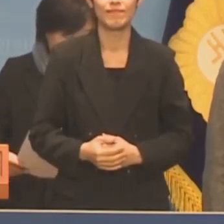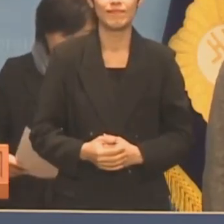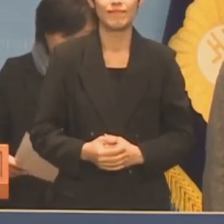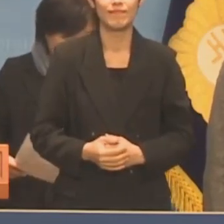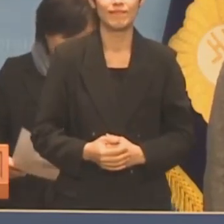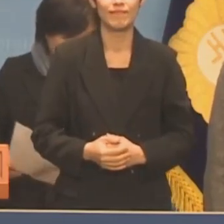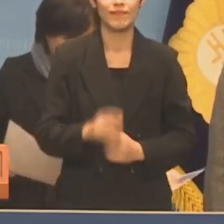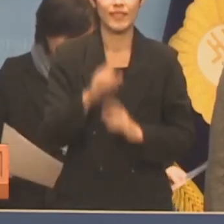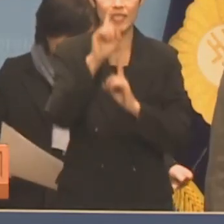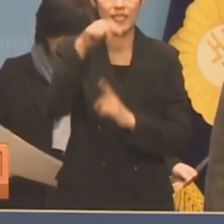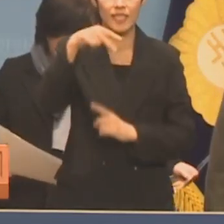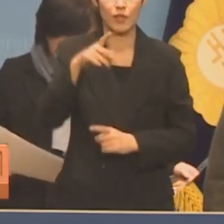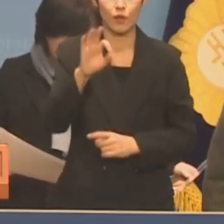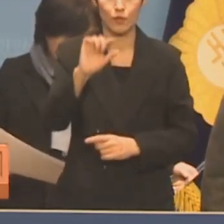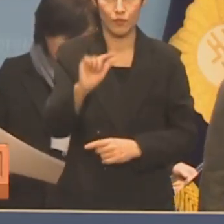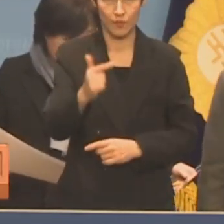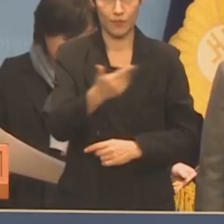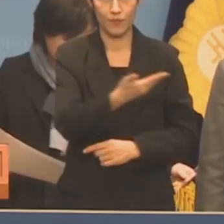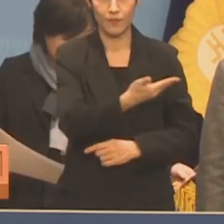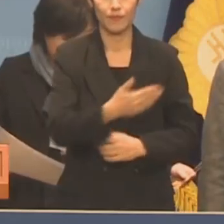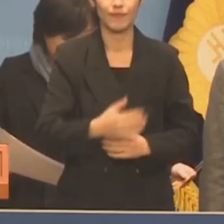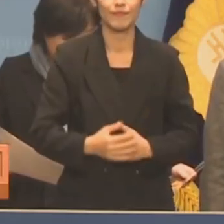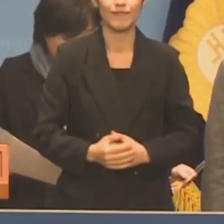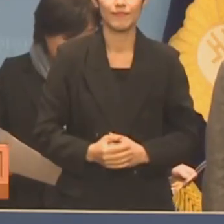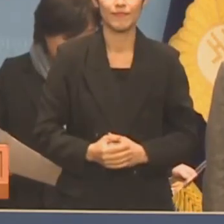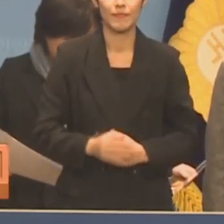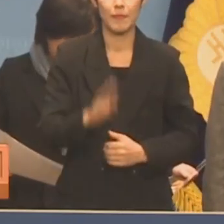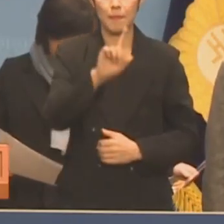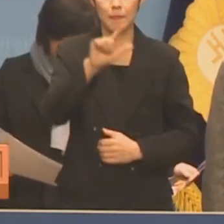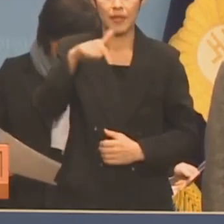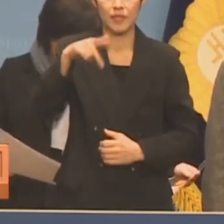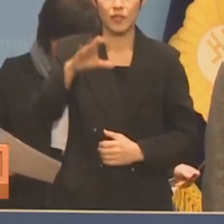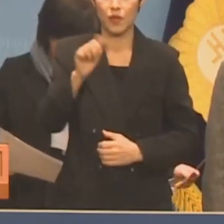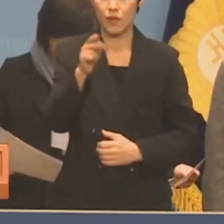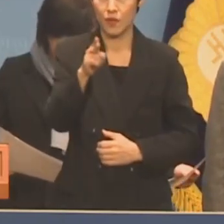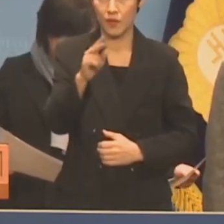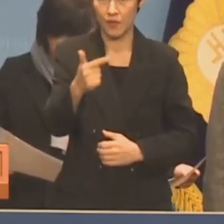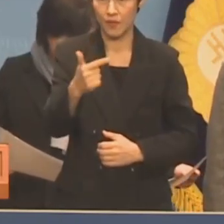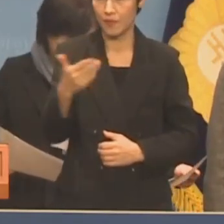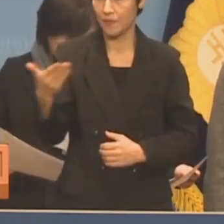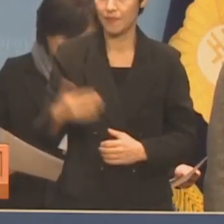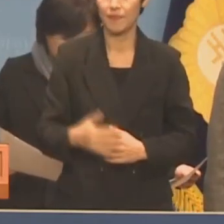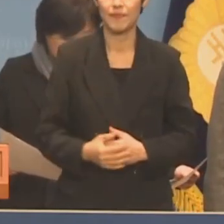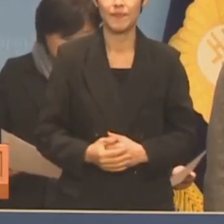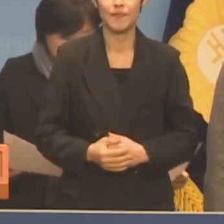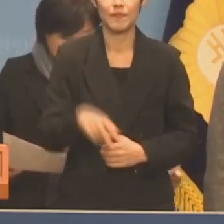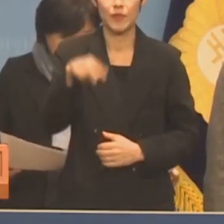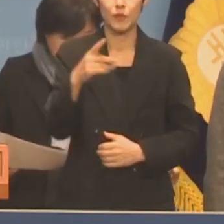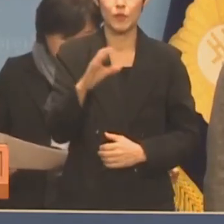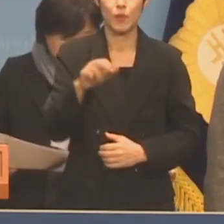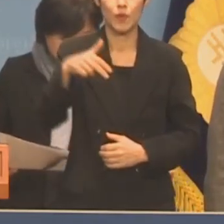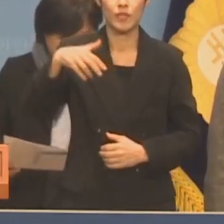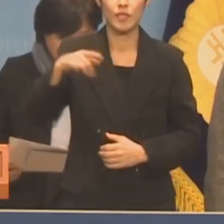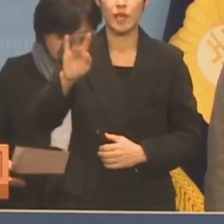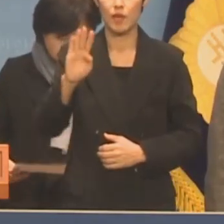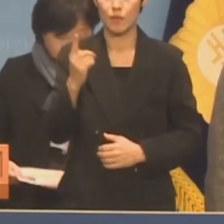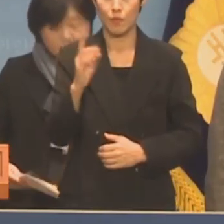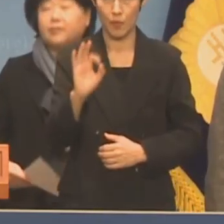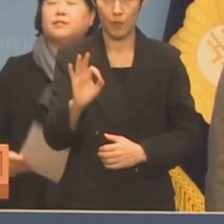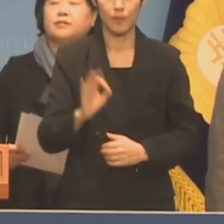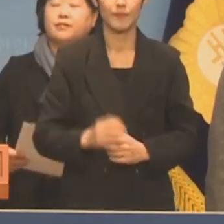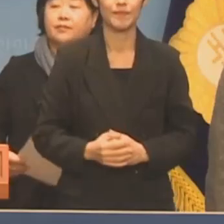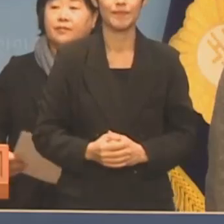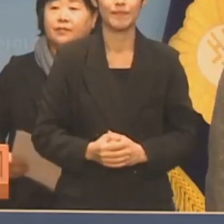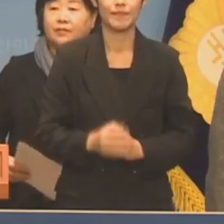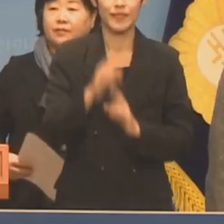네, 그리고 이성윤 의원님 참석하셨습니다. 그리고 박정현 의원님 참석하셨습니다. 그리고 송재봉 의원님 참석하셨습니다.